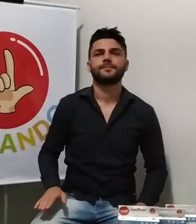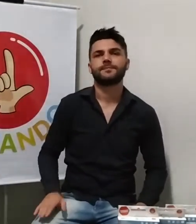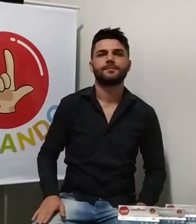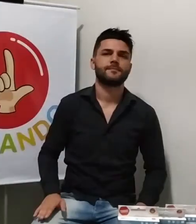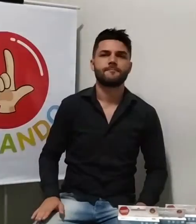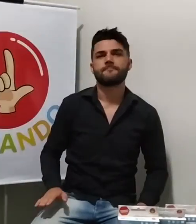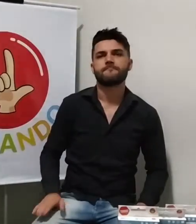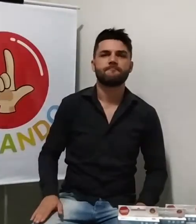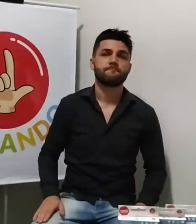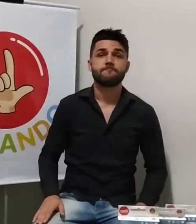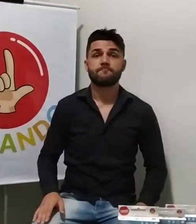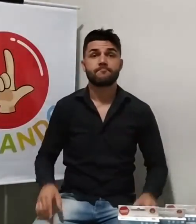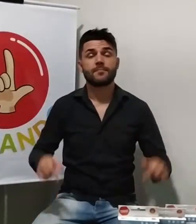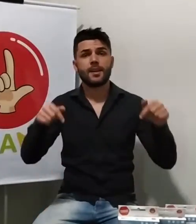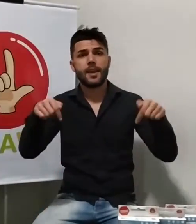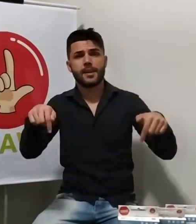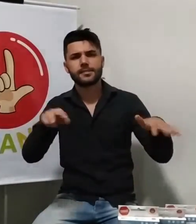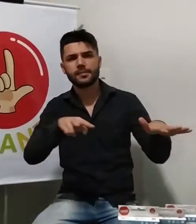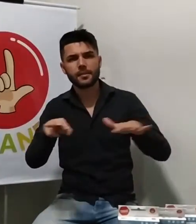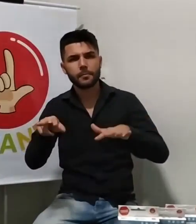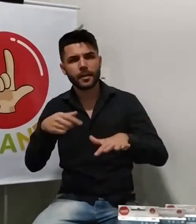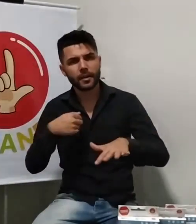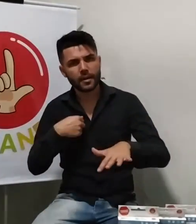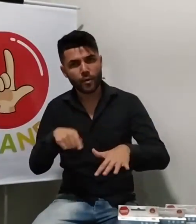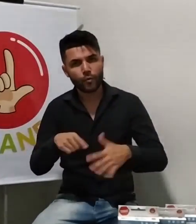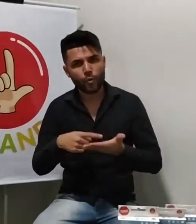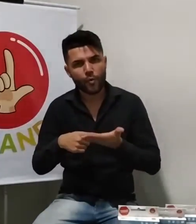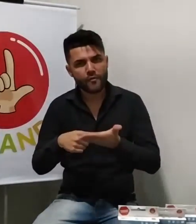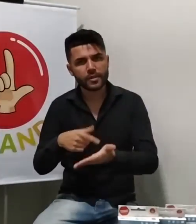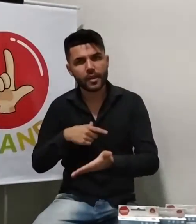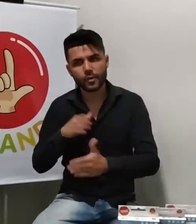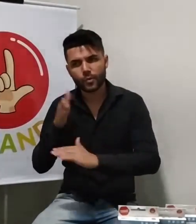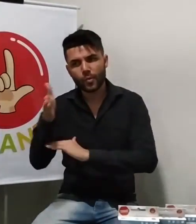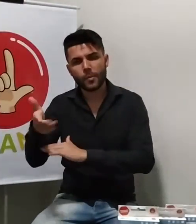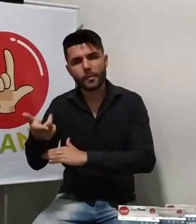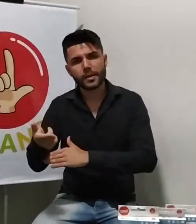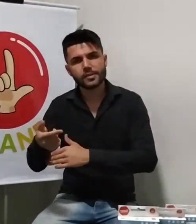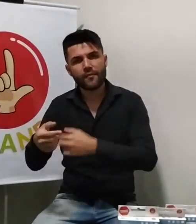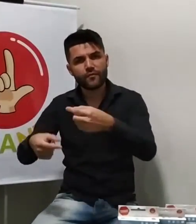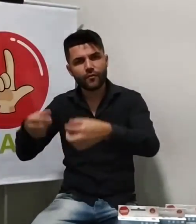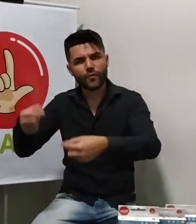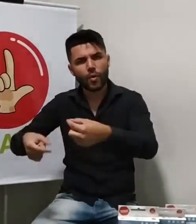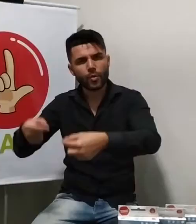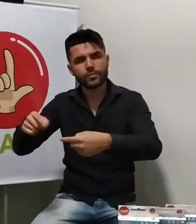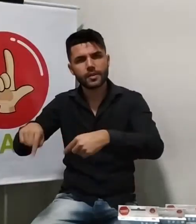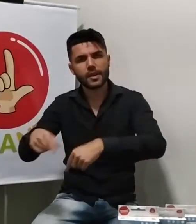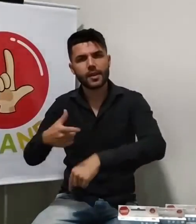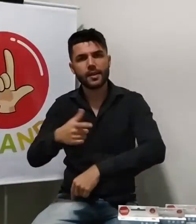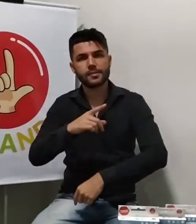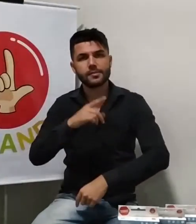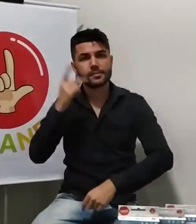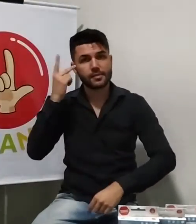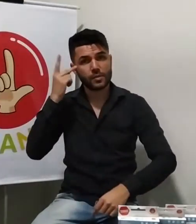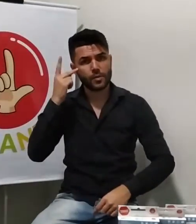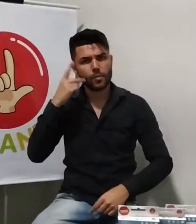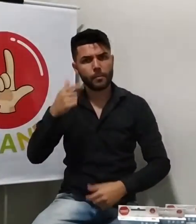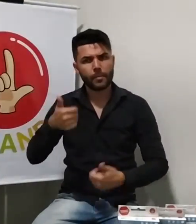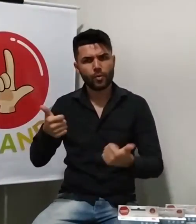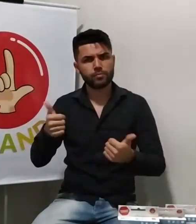E nessa semana eu fui convidado para comparecer ao Fórum de Democracia e Liberdade em São Paulo, um evento bastante prestigiado, realizado